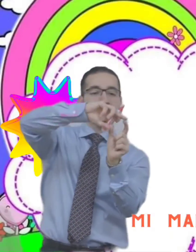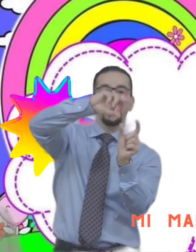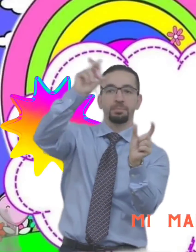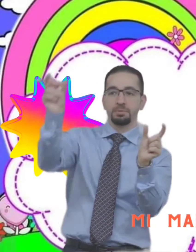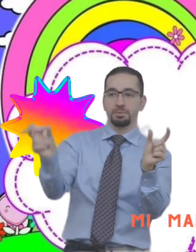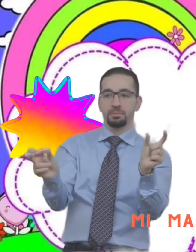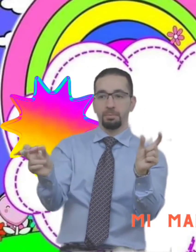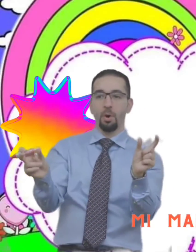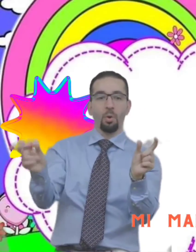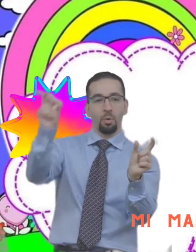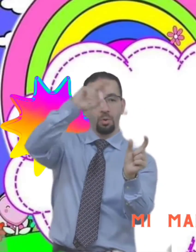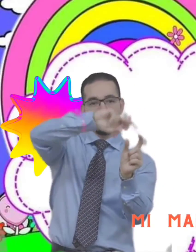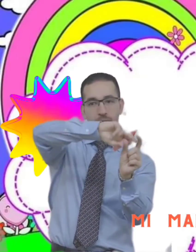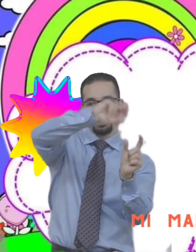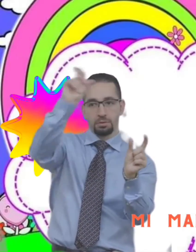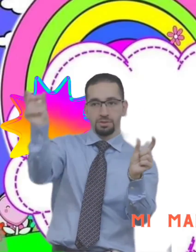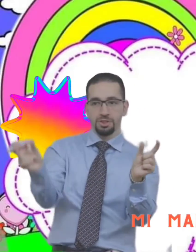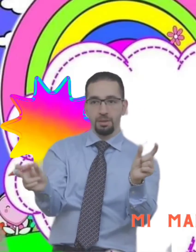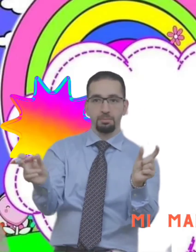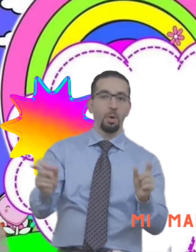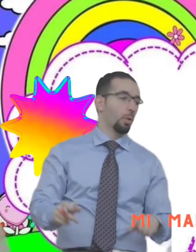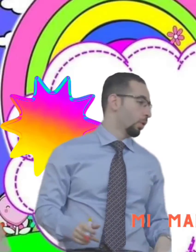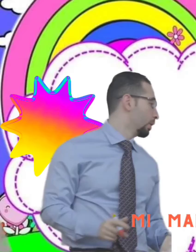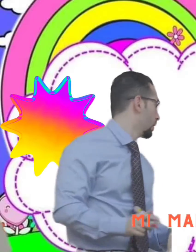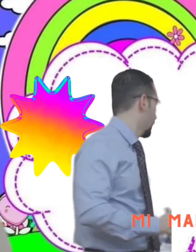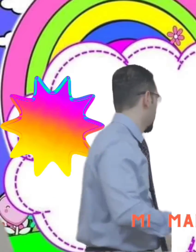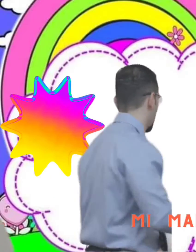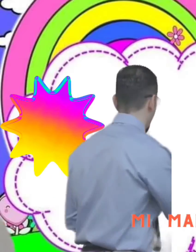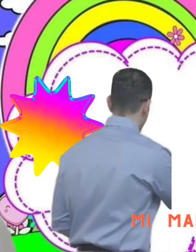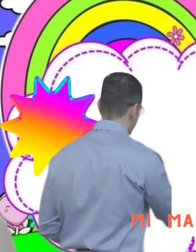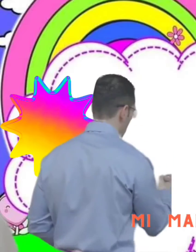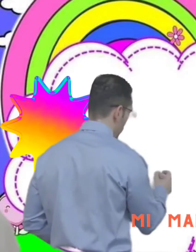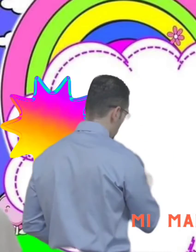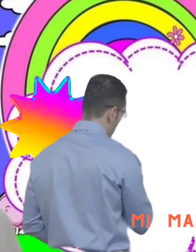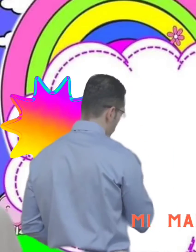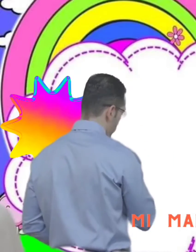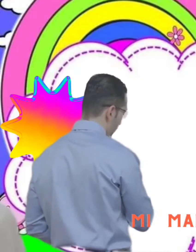maestro, hoy es tu día, maestro bello.